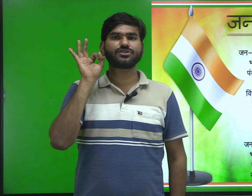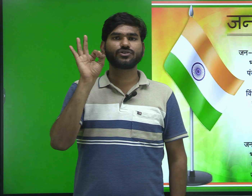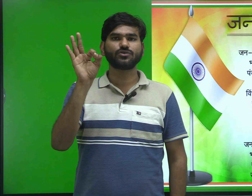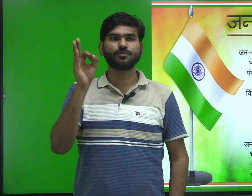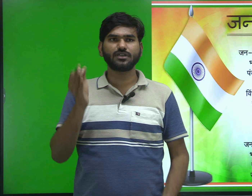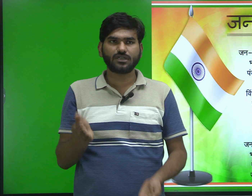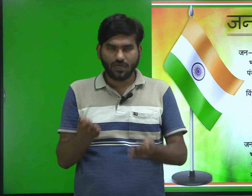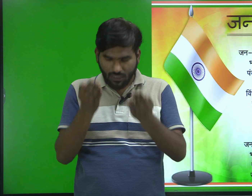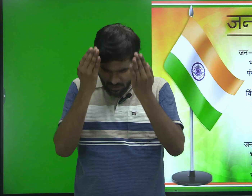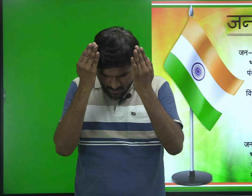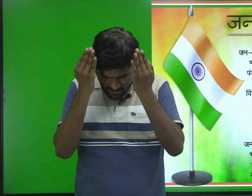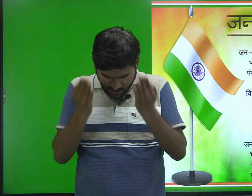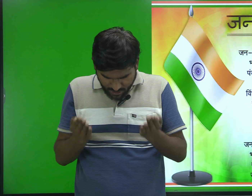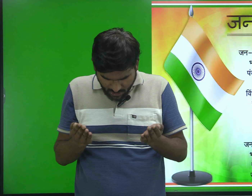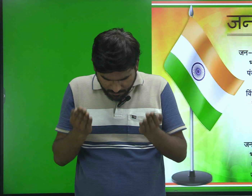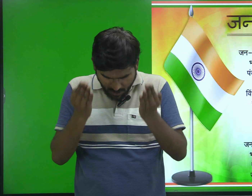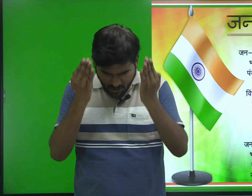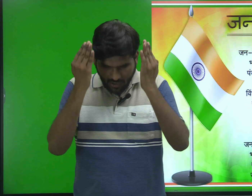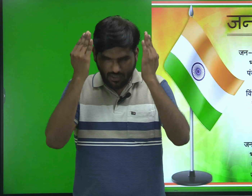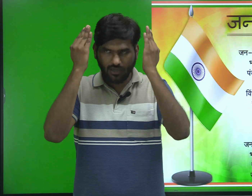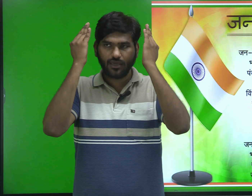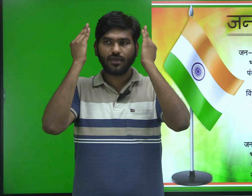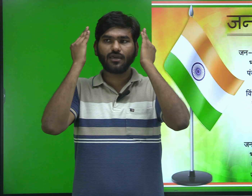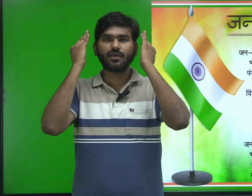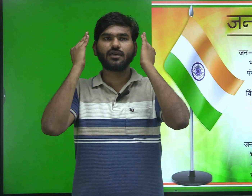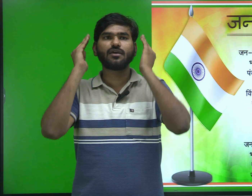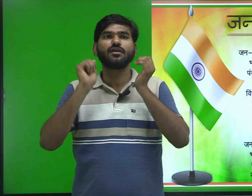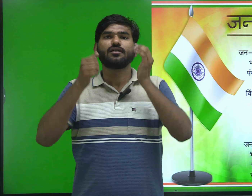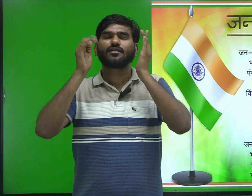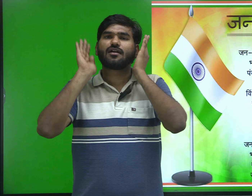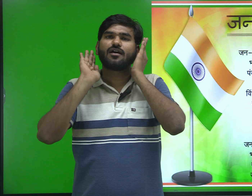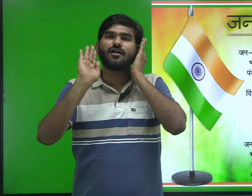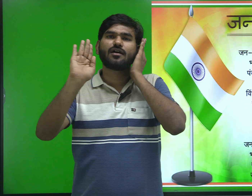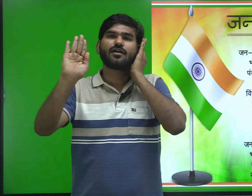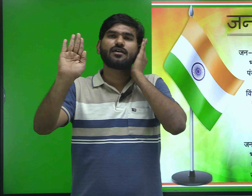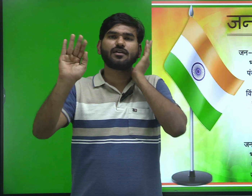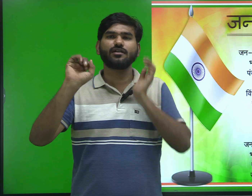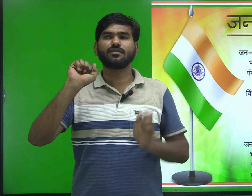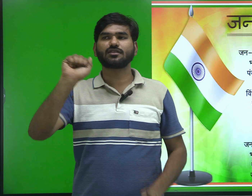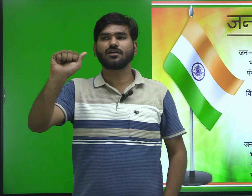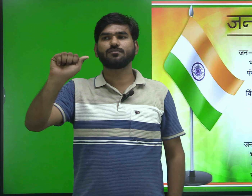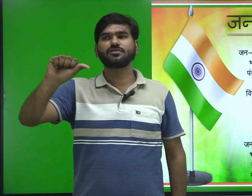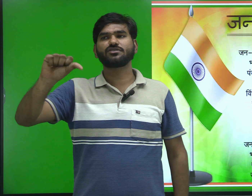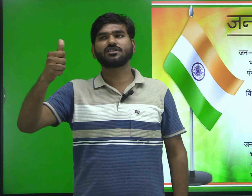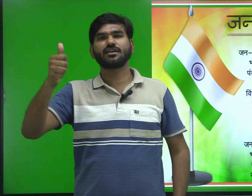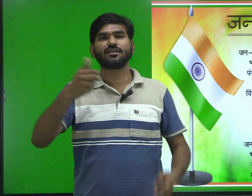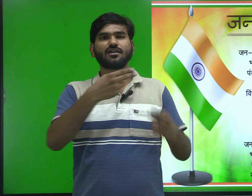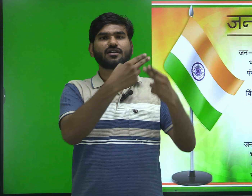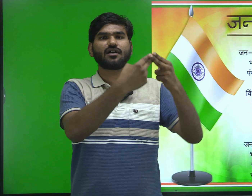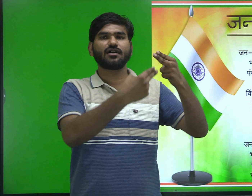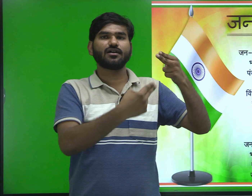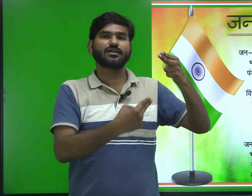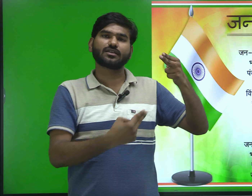शुभ आशीष मांगे, गाए तब जय गाथा।